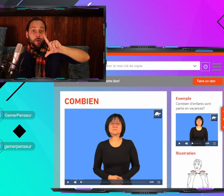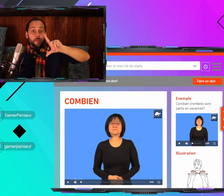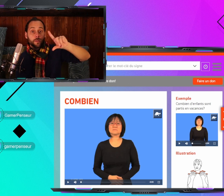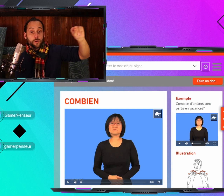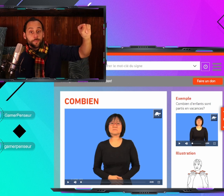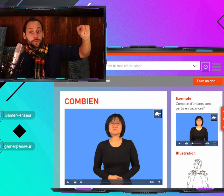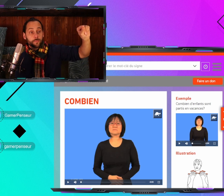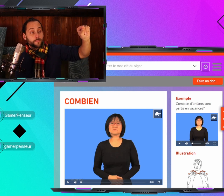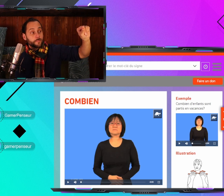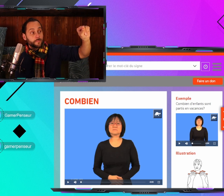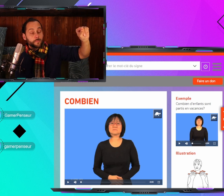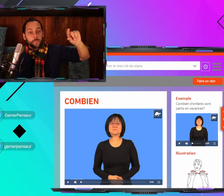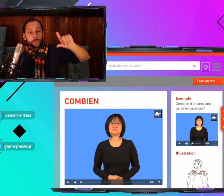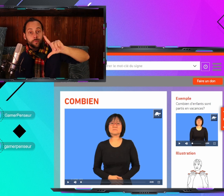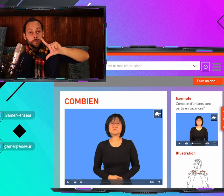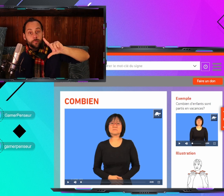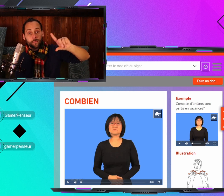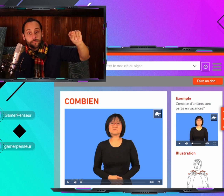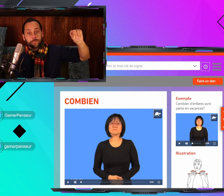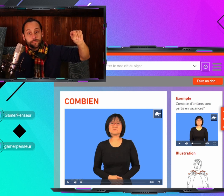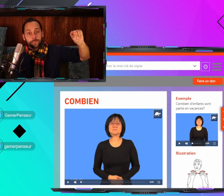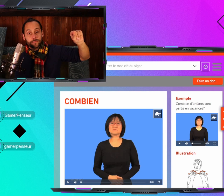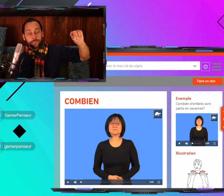Juste deux doigts qui... Hop.